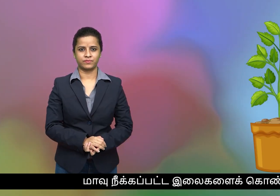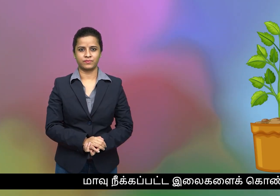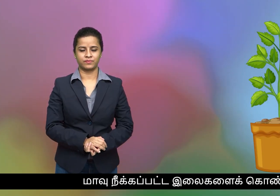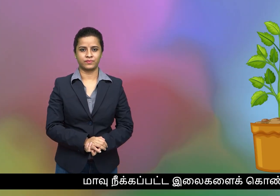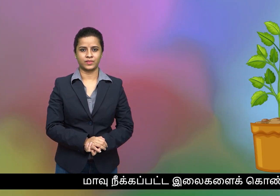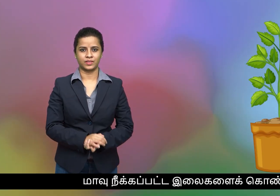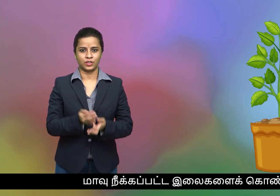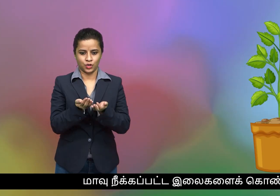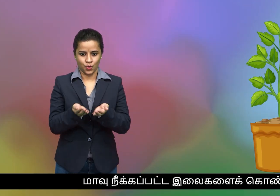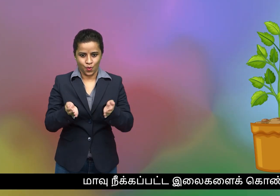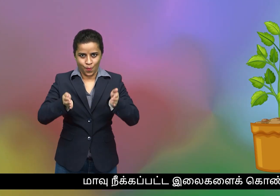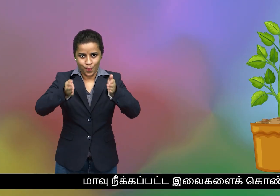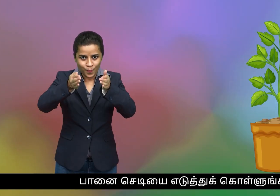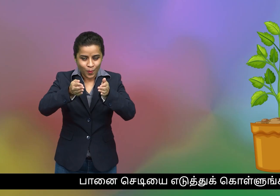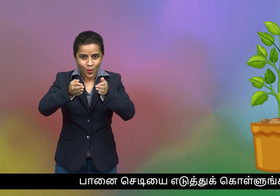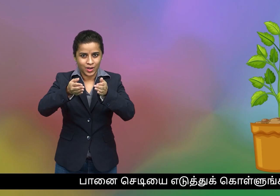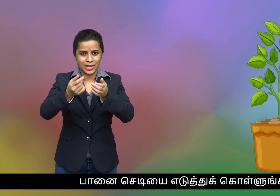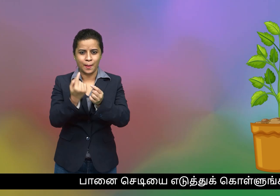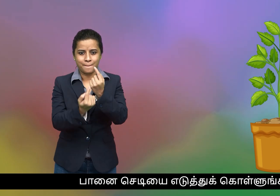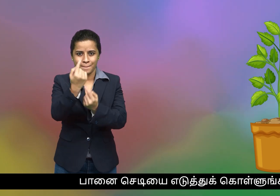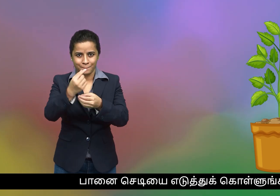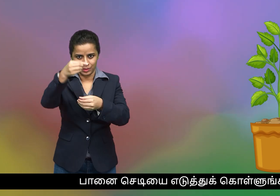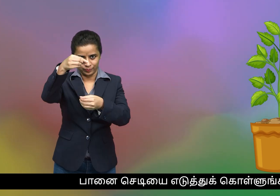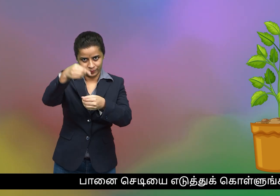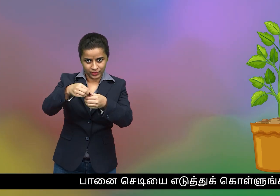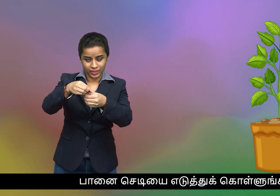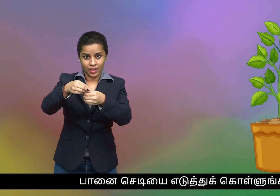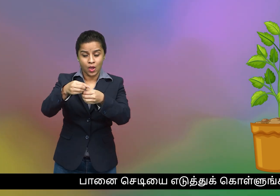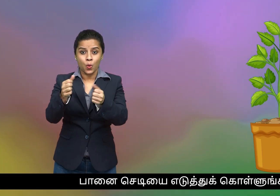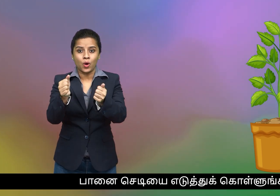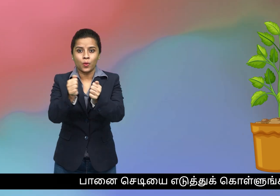மாவு நீக்கப்பட்ட இலைகளைக் கொண்ட பானை செடியை எடுத்துக்கொள்ளுங்கள்.